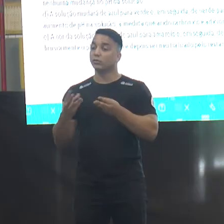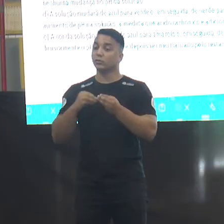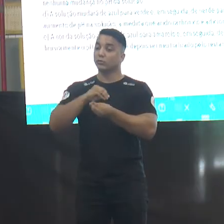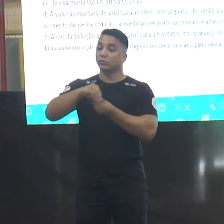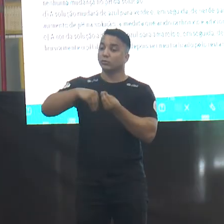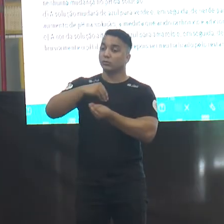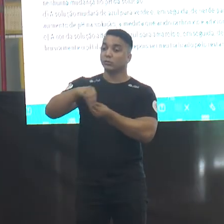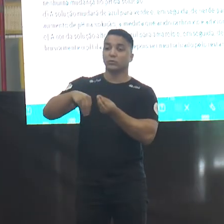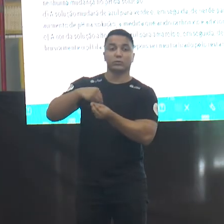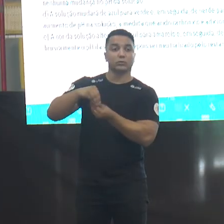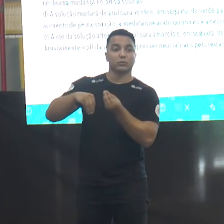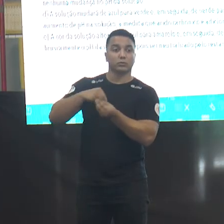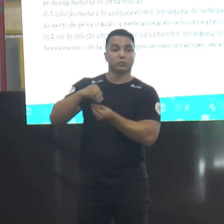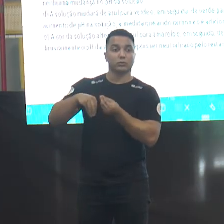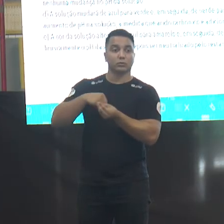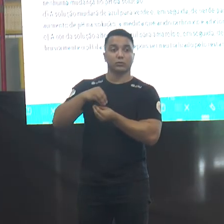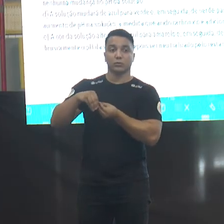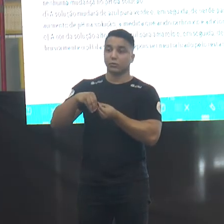Ácido e base dá o quê?